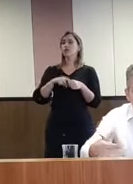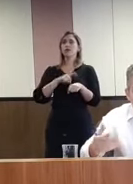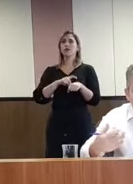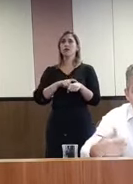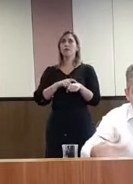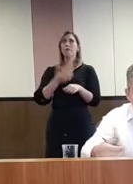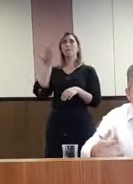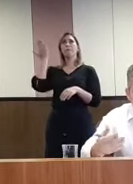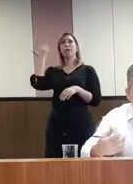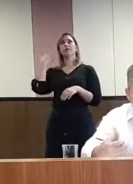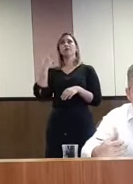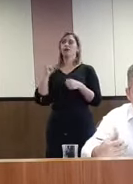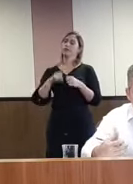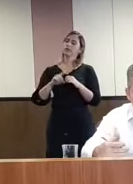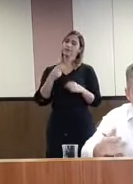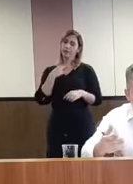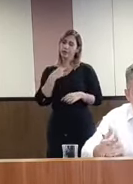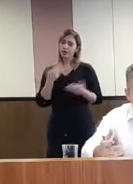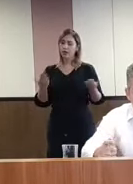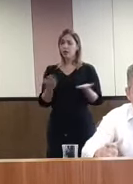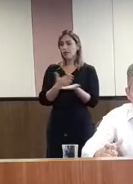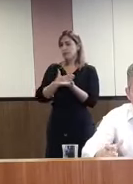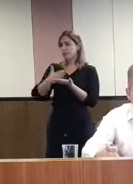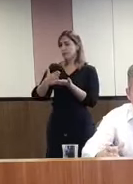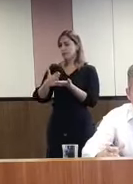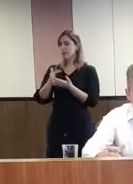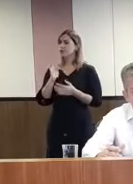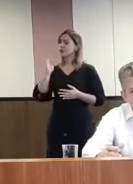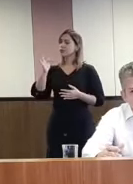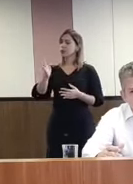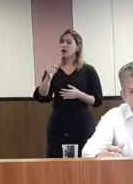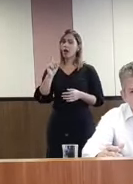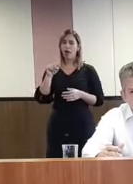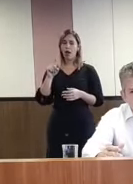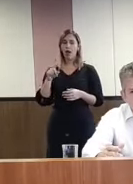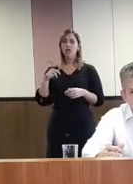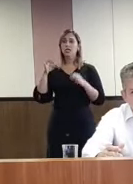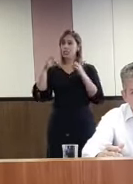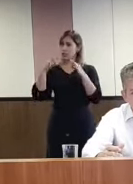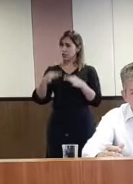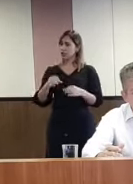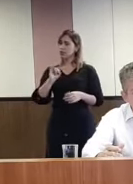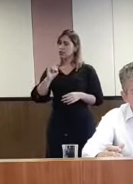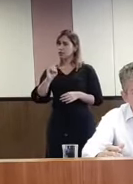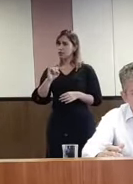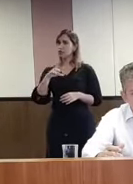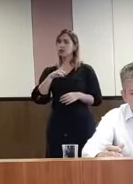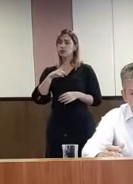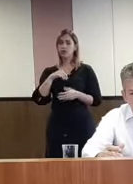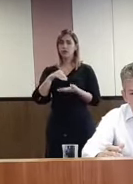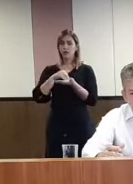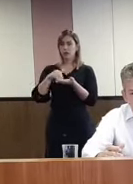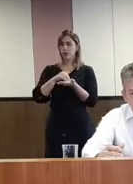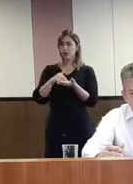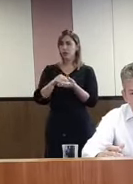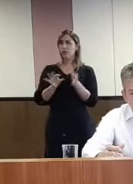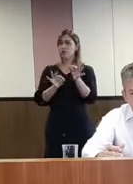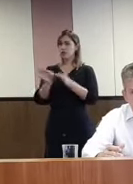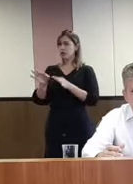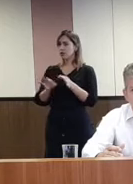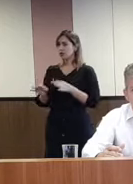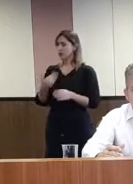para tomar as decisões. Eu acredito que seria uma boa medida se o Ministério tivesse publicado e